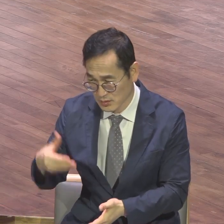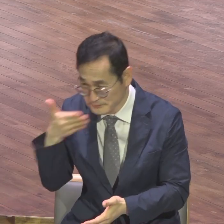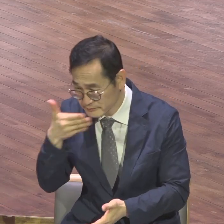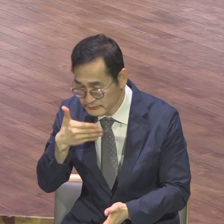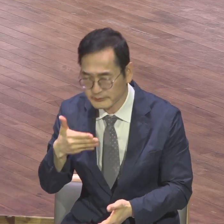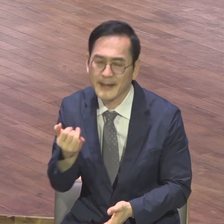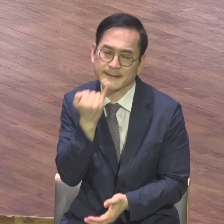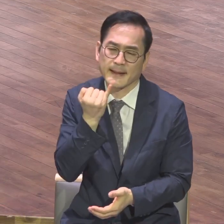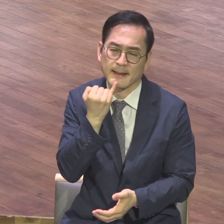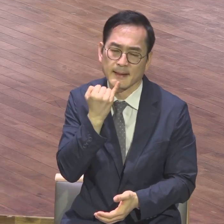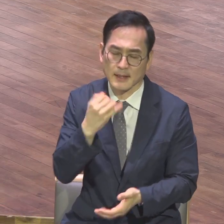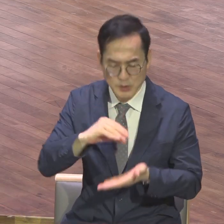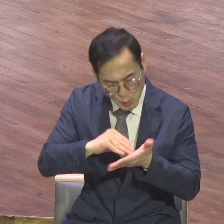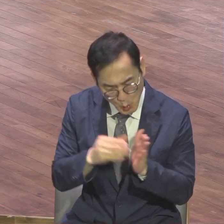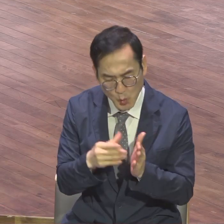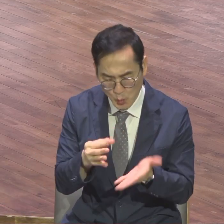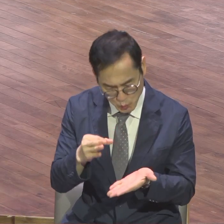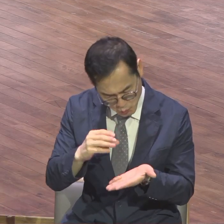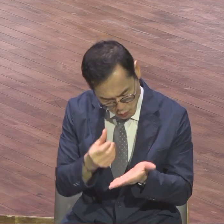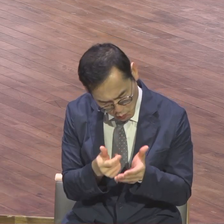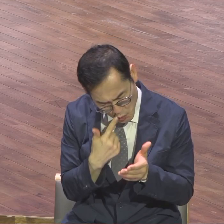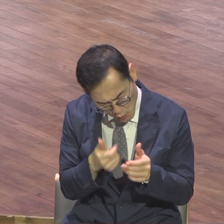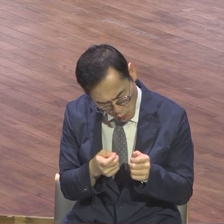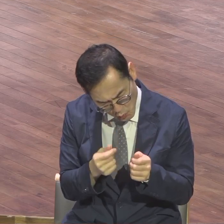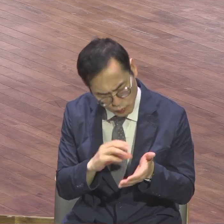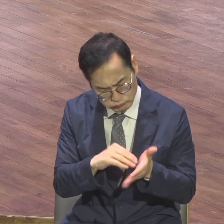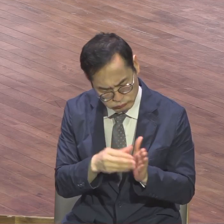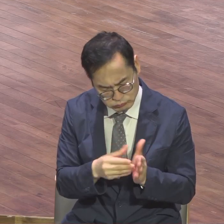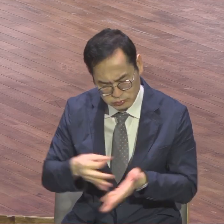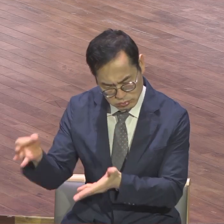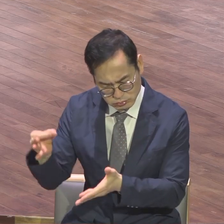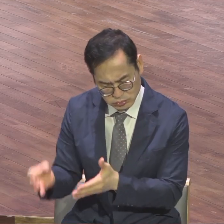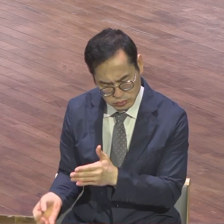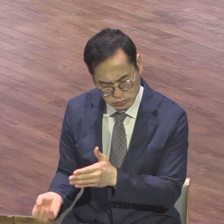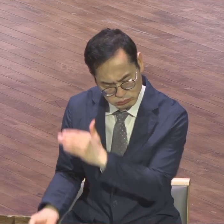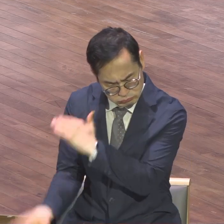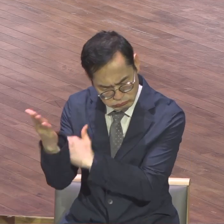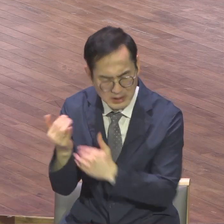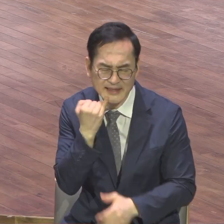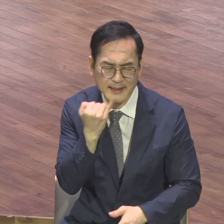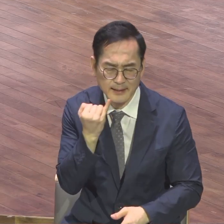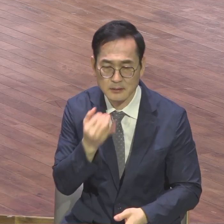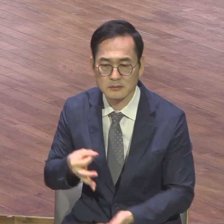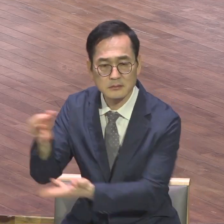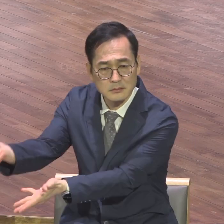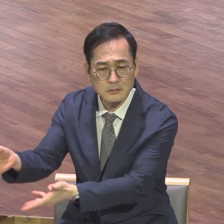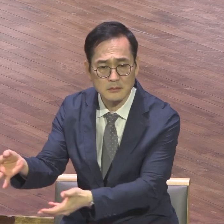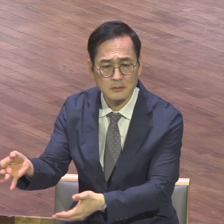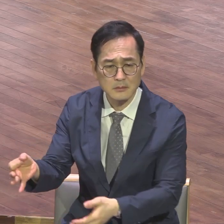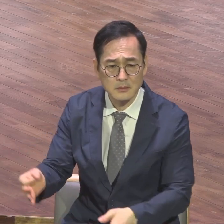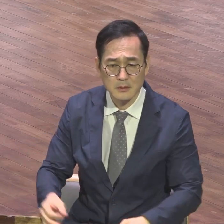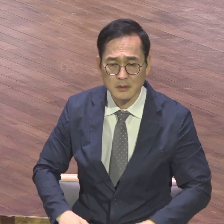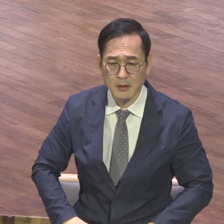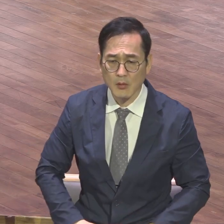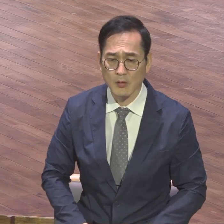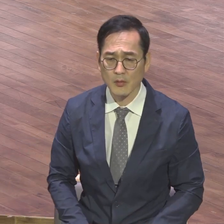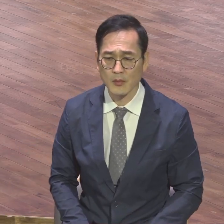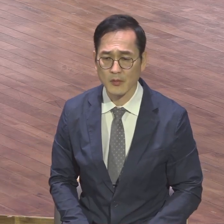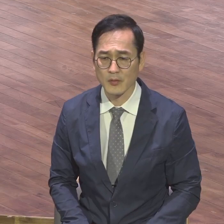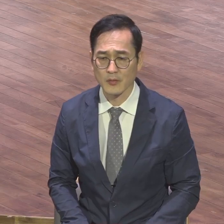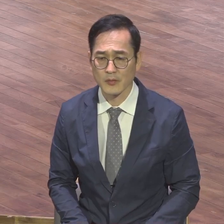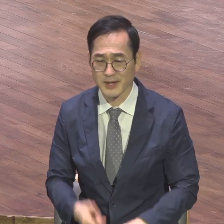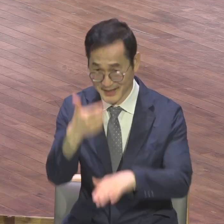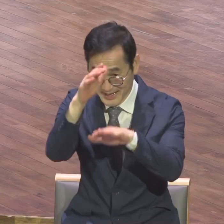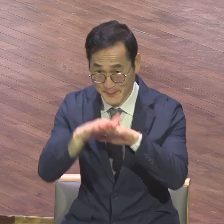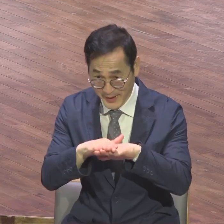정도면 은혜가 예배가 되겠냐고요. 제가 말씀드린 핵심이 뭐냐? 예배에 성공하기 위해서 방해되는